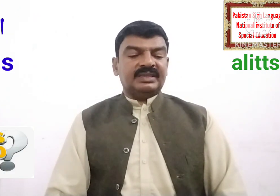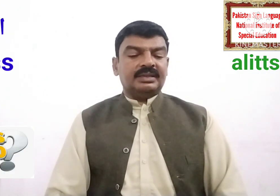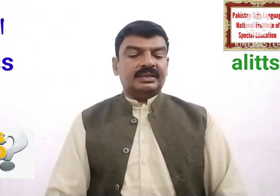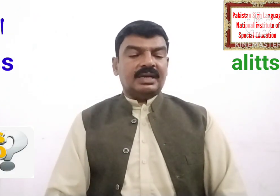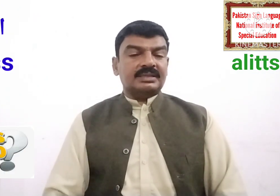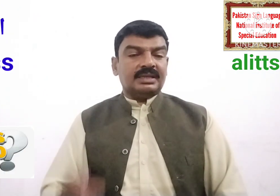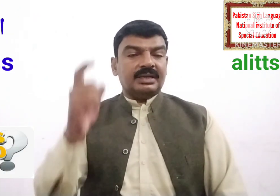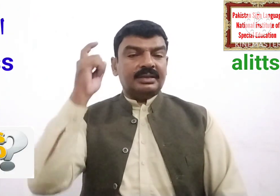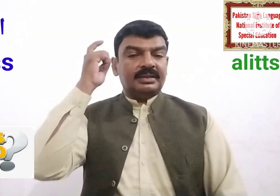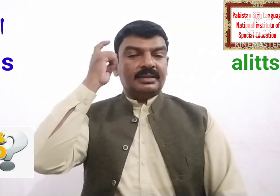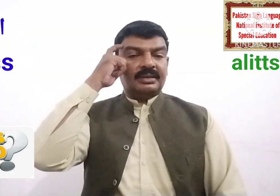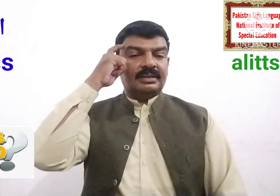अंदाजा,